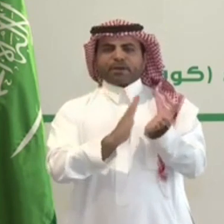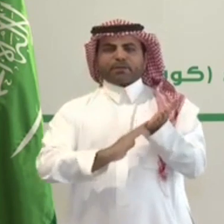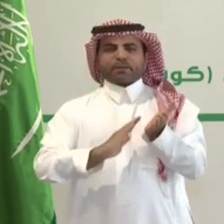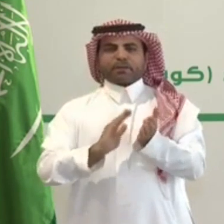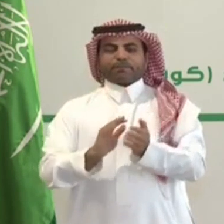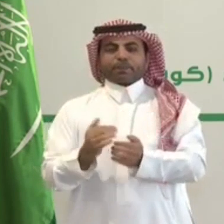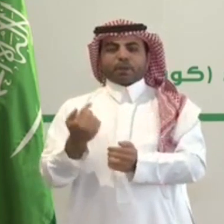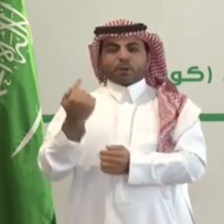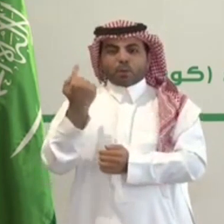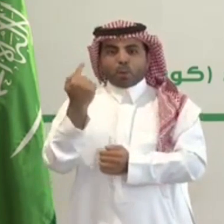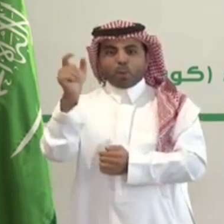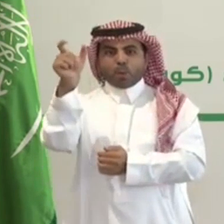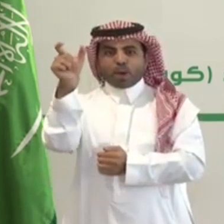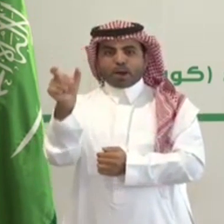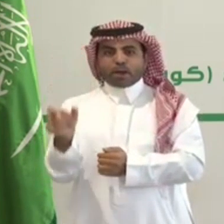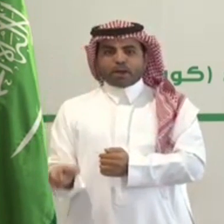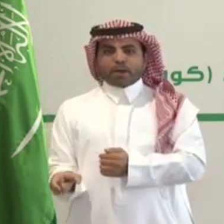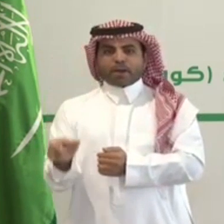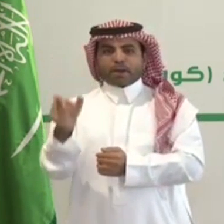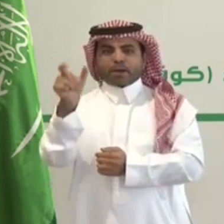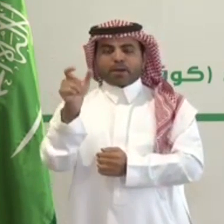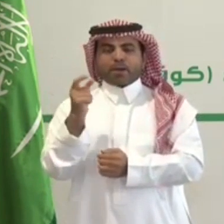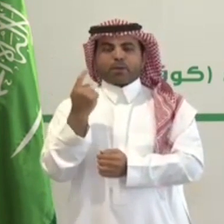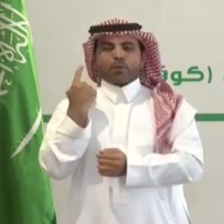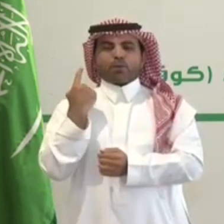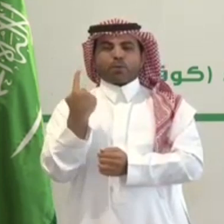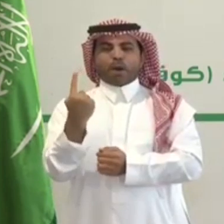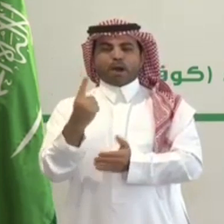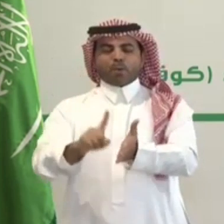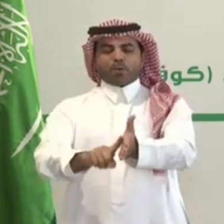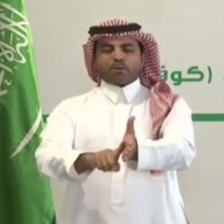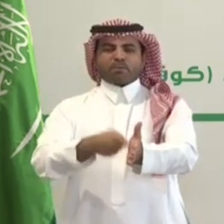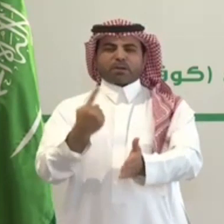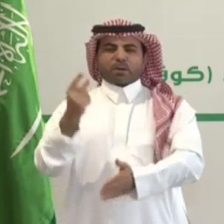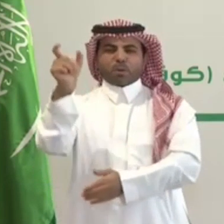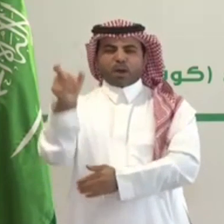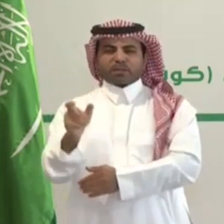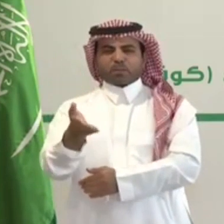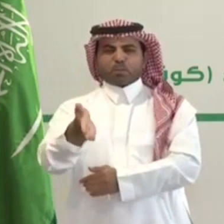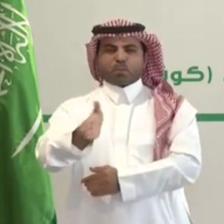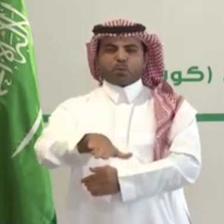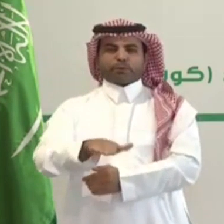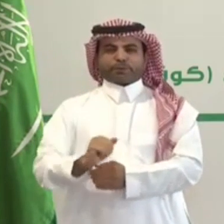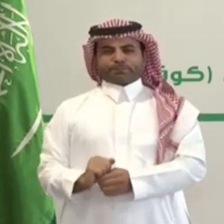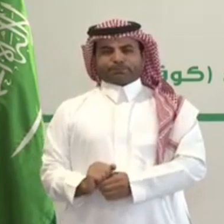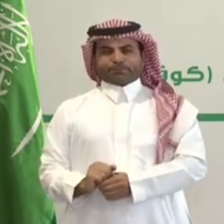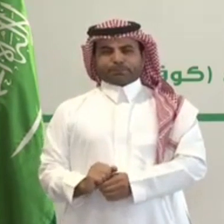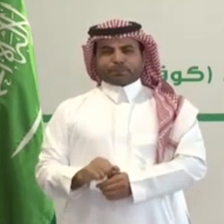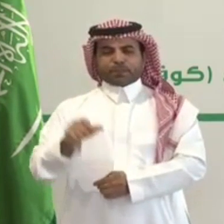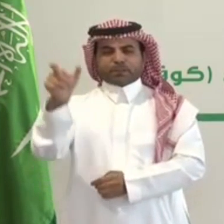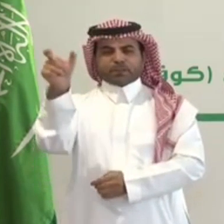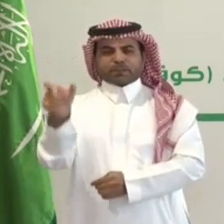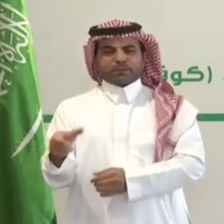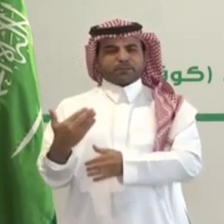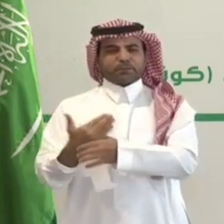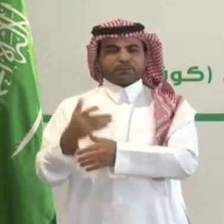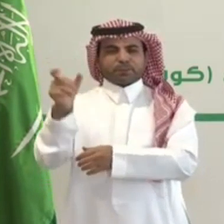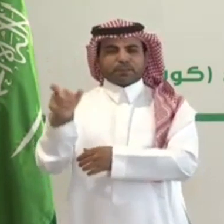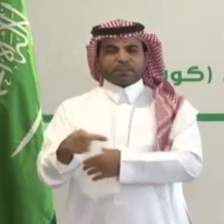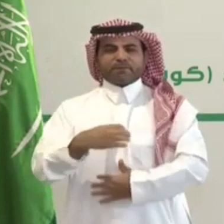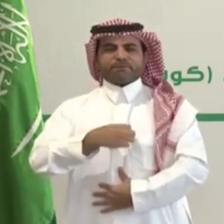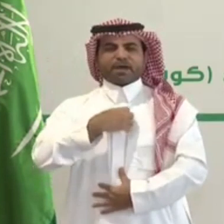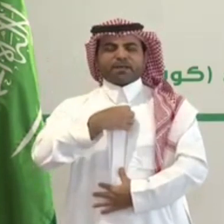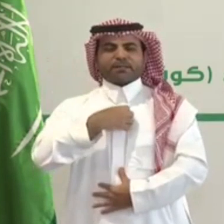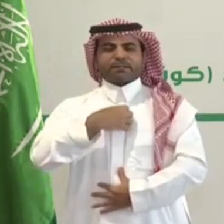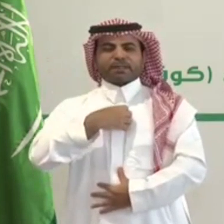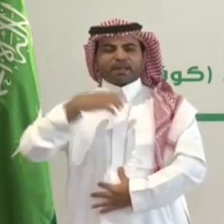وحالة وفاة. وحالة الوفاة هي الحالة الأولى المسجلة، وهذه الحالة هي لمقيم